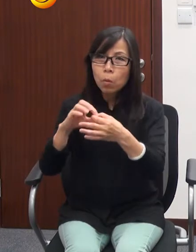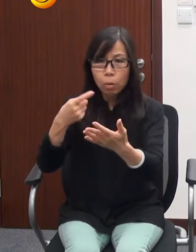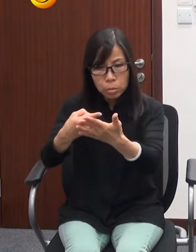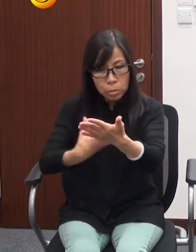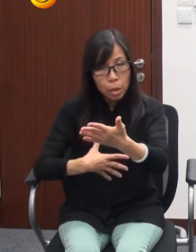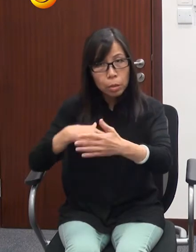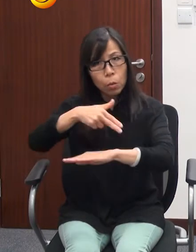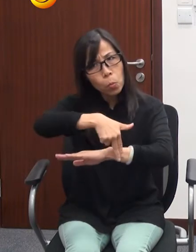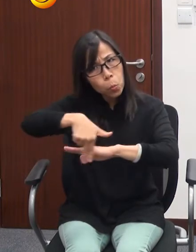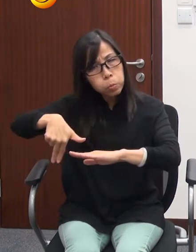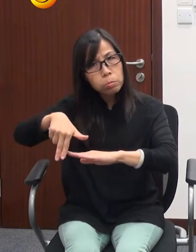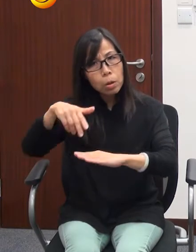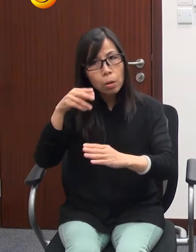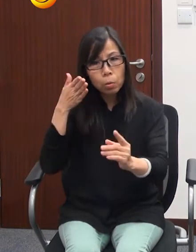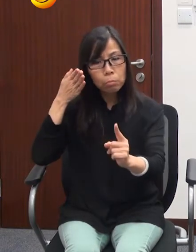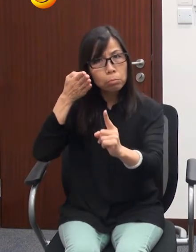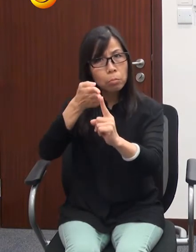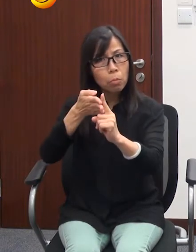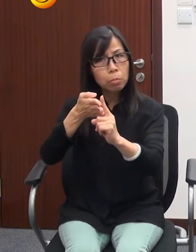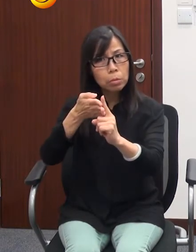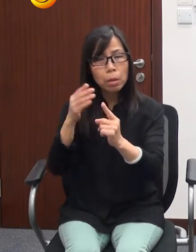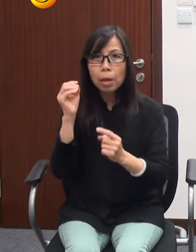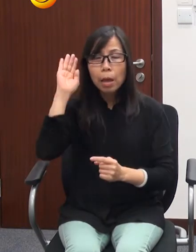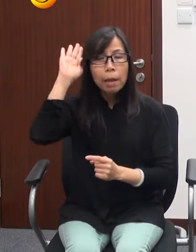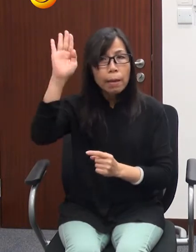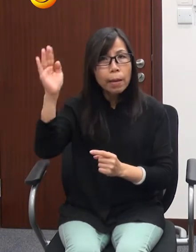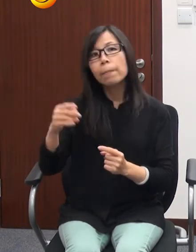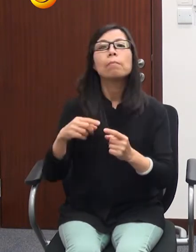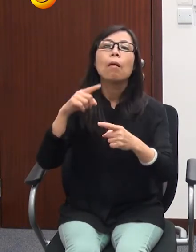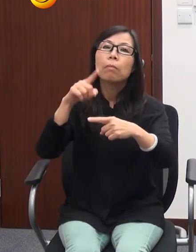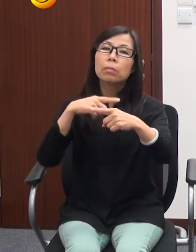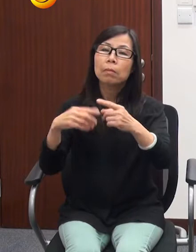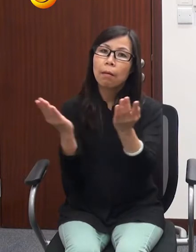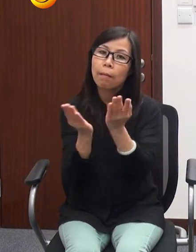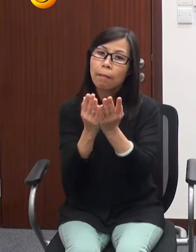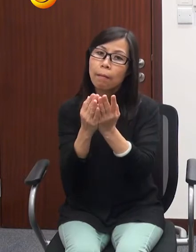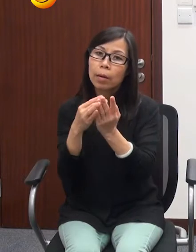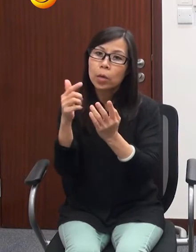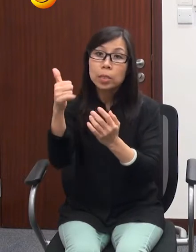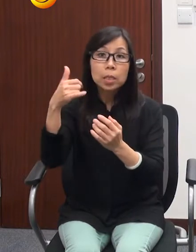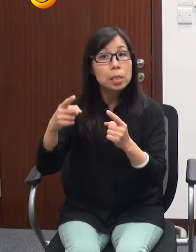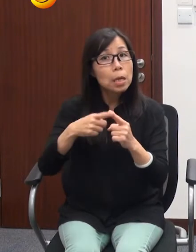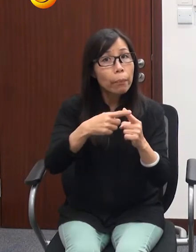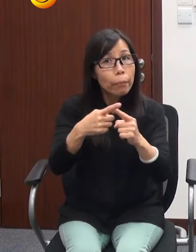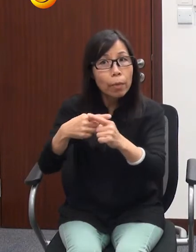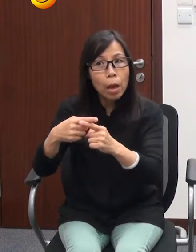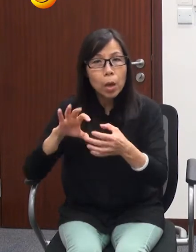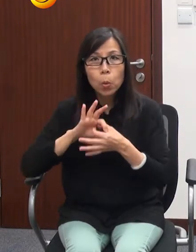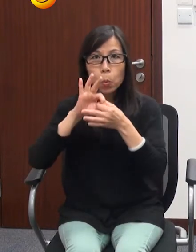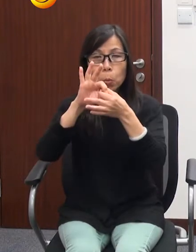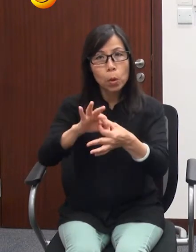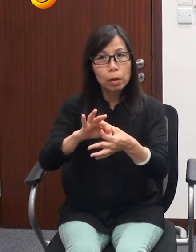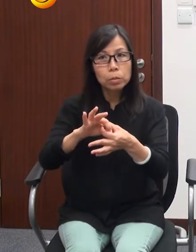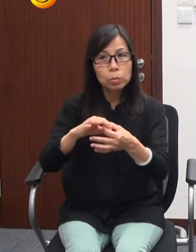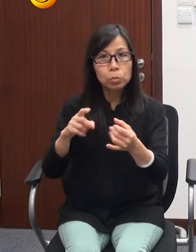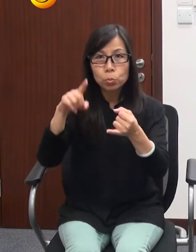然後你的目的不單止引起大學的持份者關注，甚至成為了另一波的一個社會運動，最主要目的可